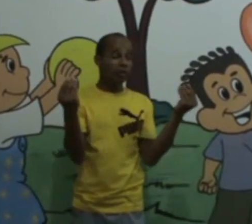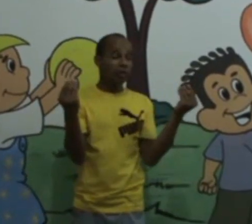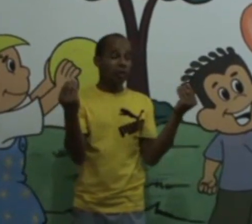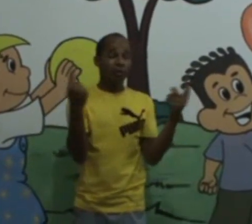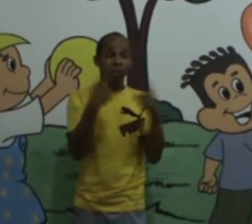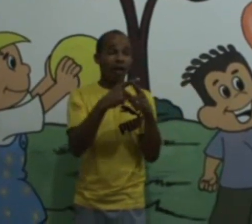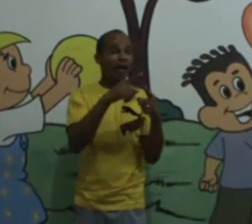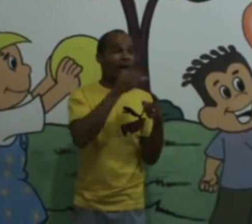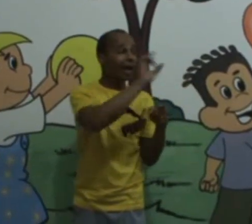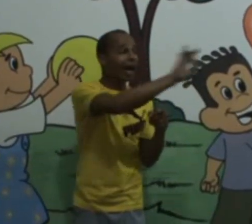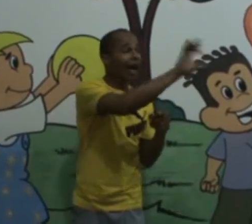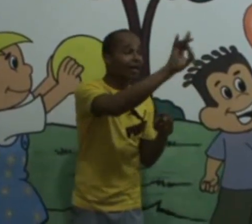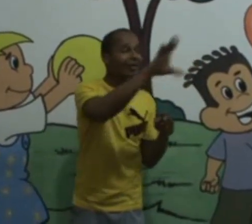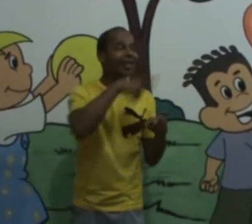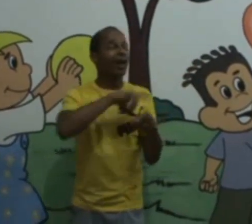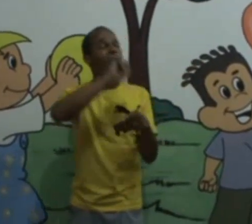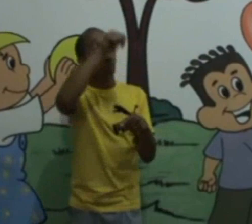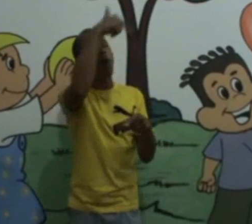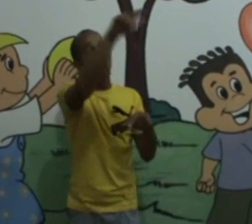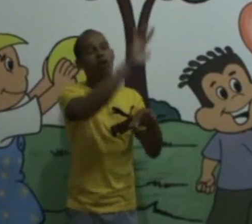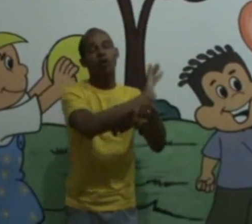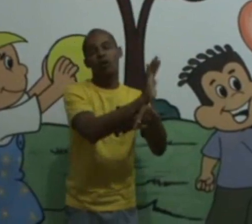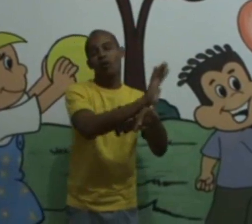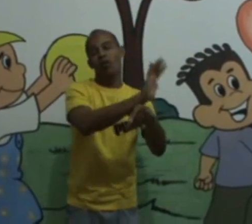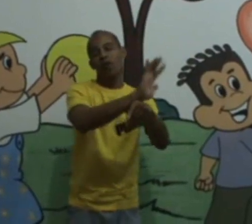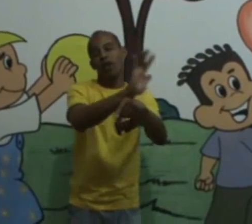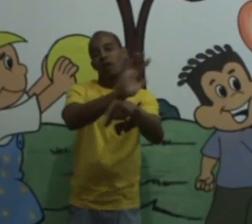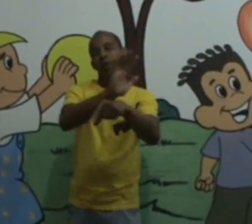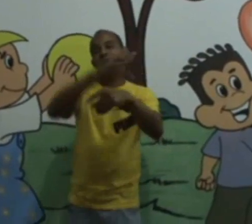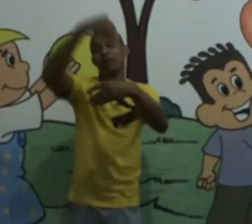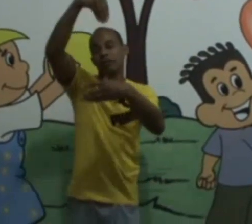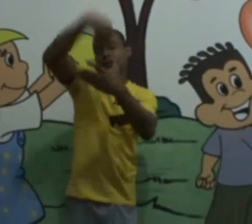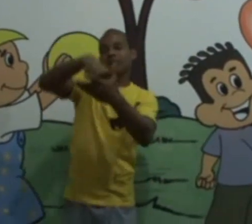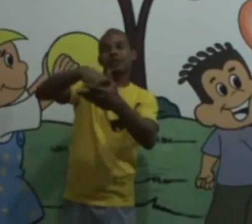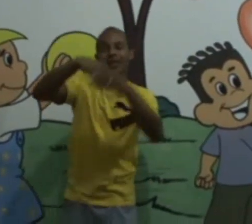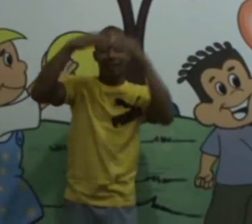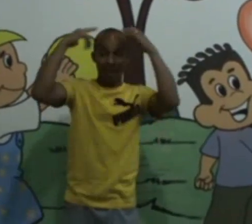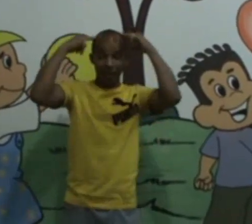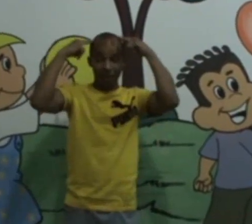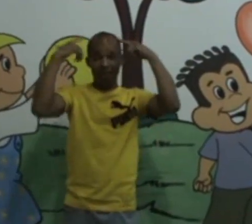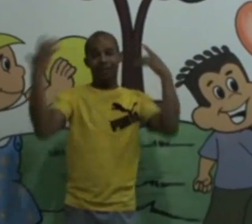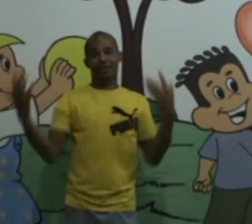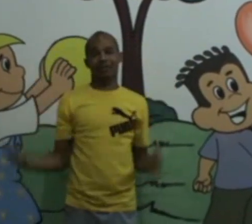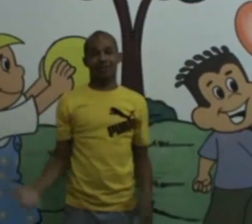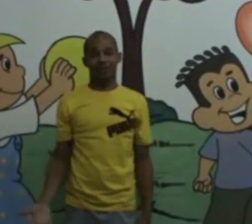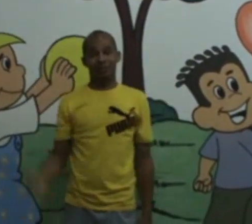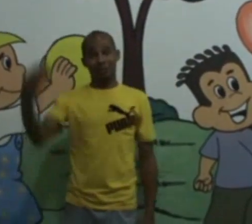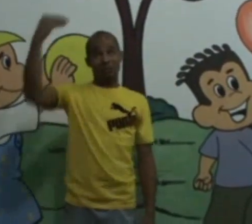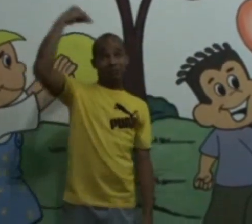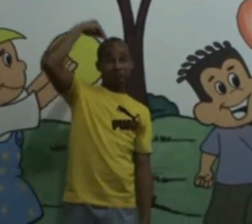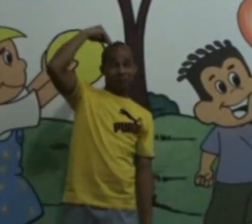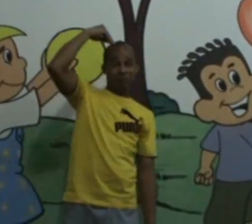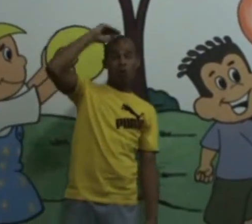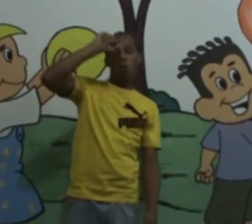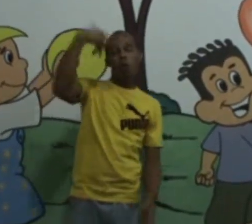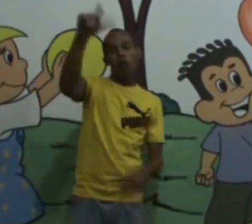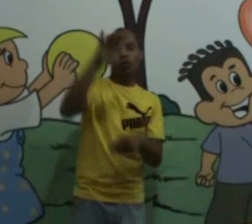meus inimigos, ninguém se lembrou do meu xixi. Sabe por quê? É porque já estava